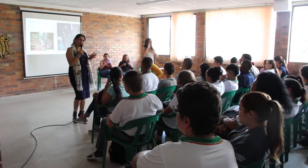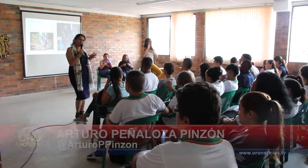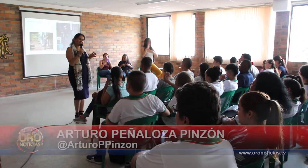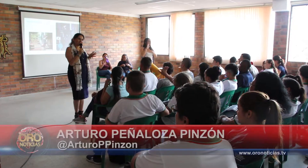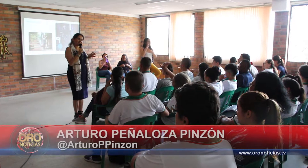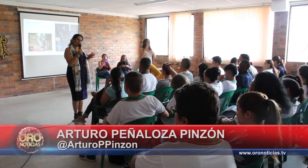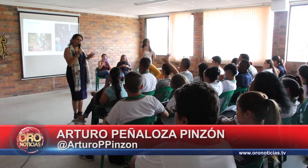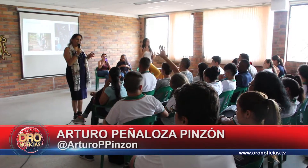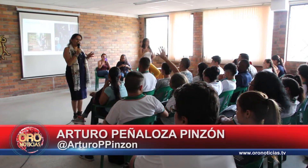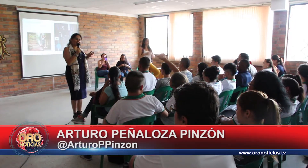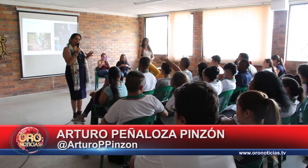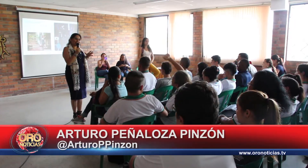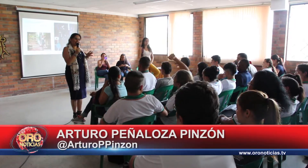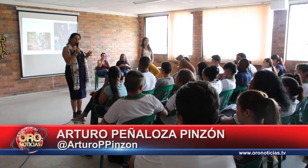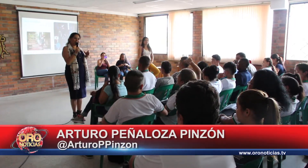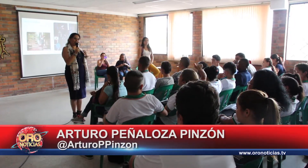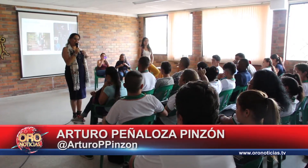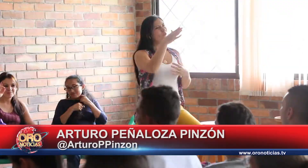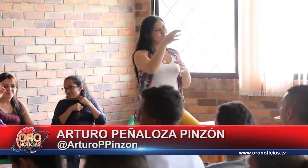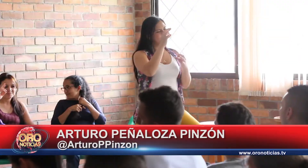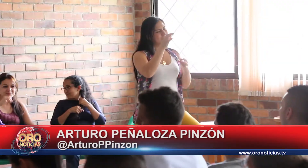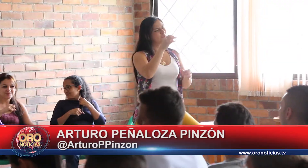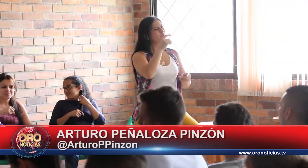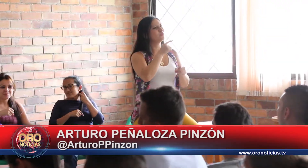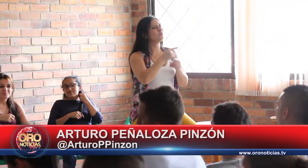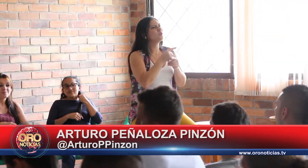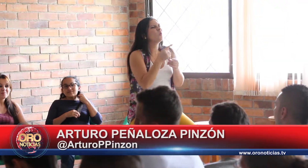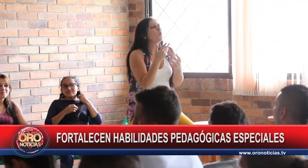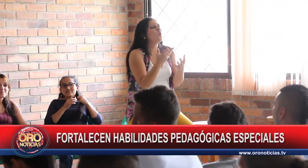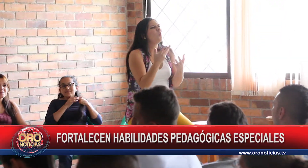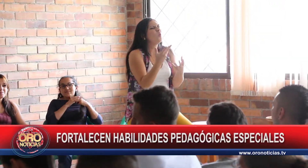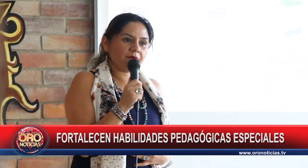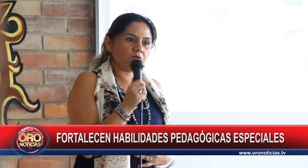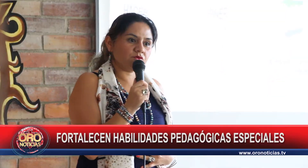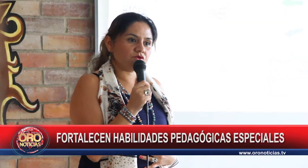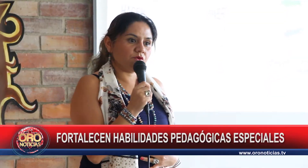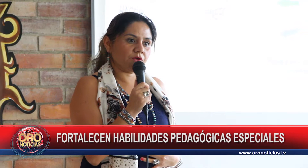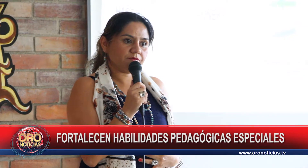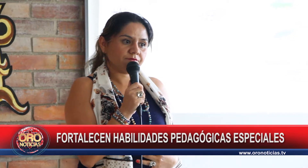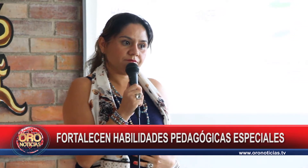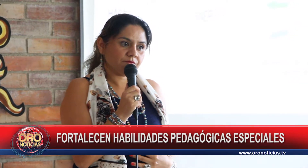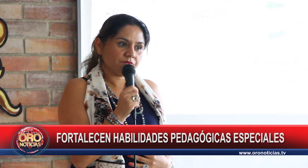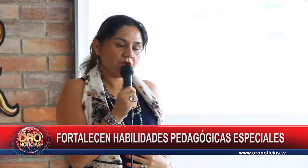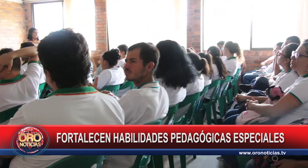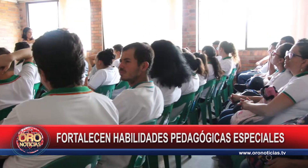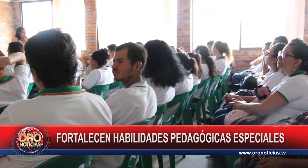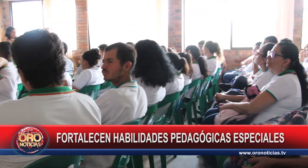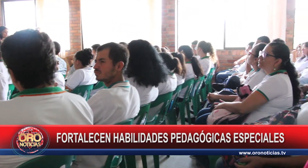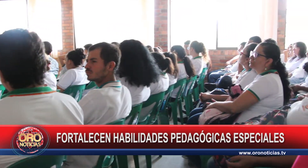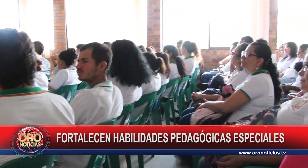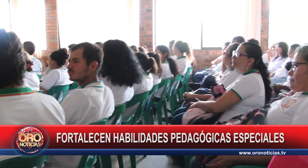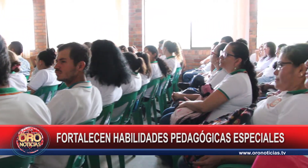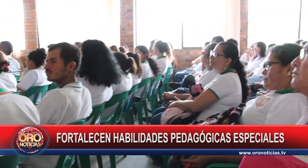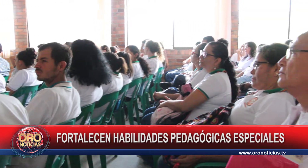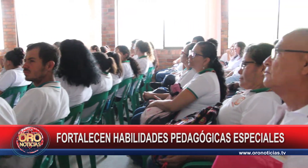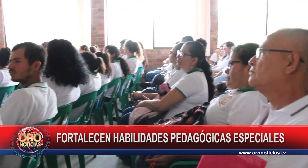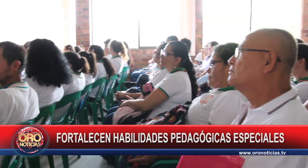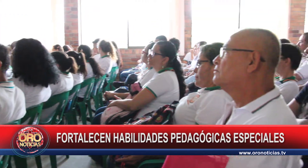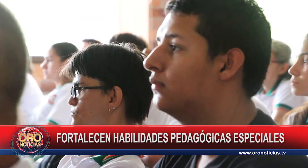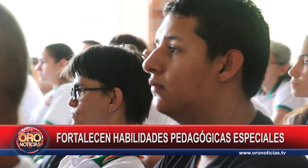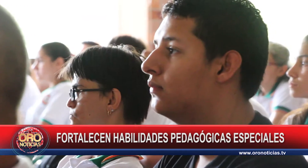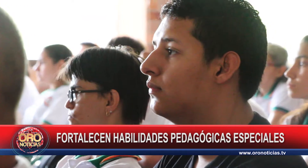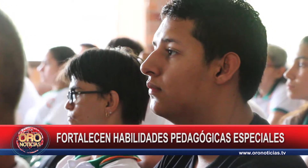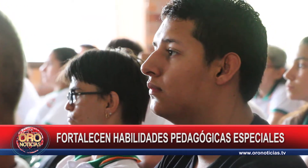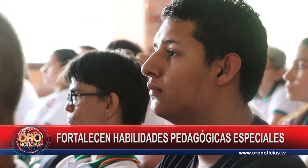floridablanca es el único municipio del área metropolitana que mantiene vigente el proyecto de educación inclusiva que presta servicios de apoyo pedagógico